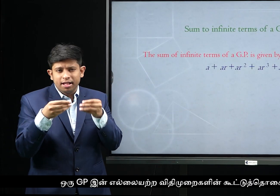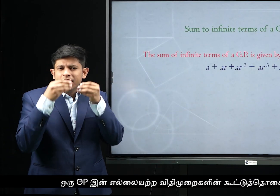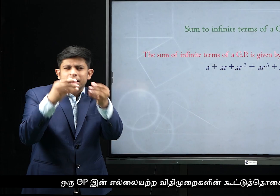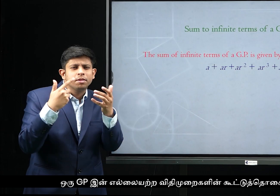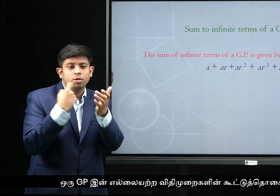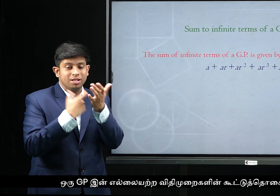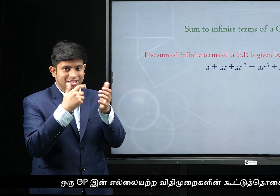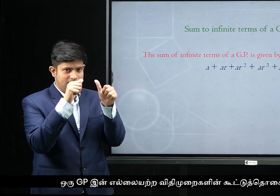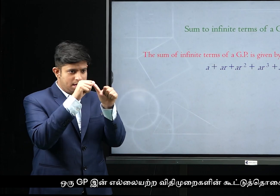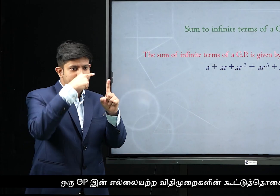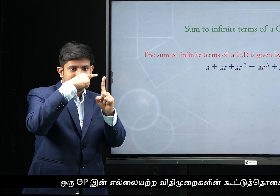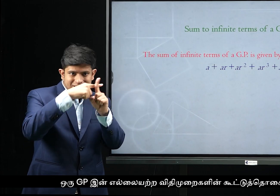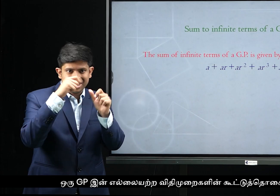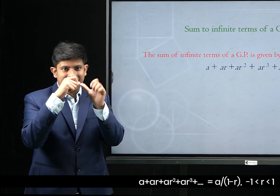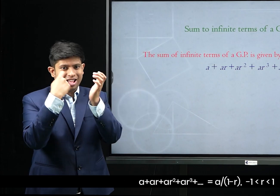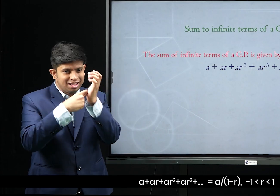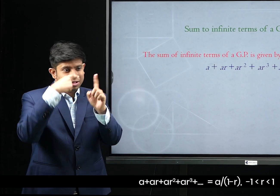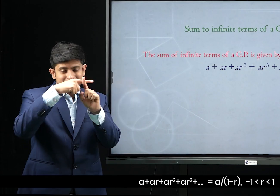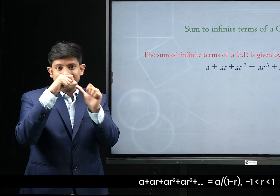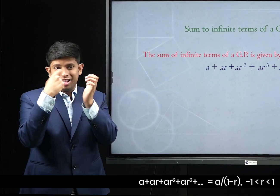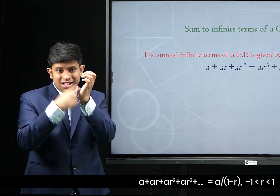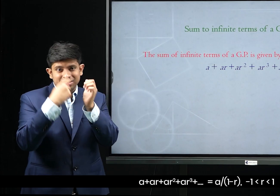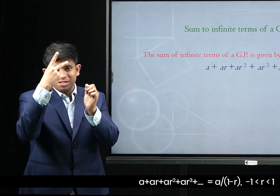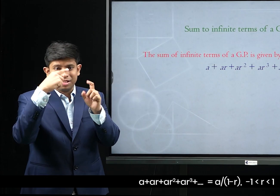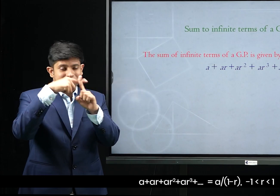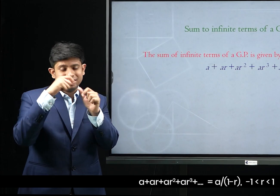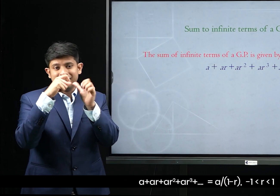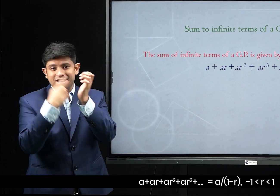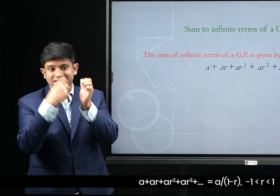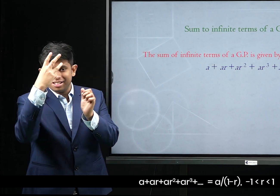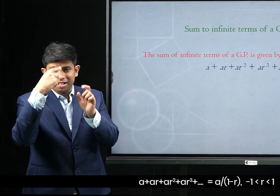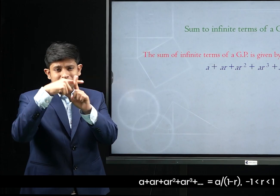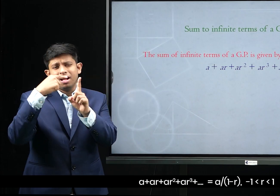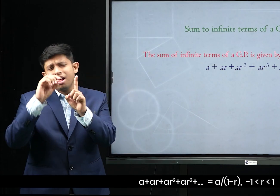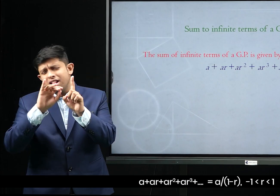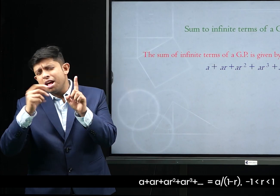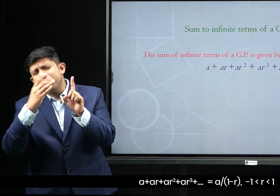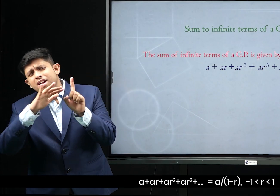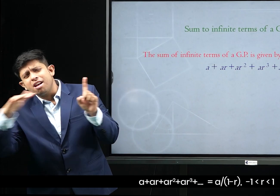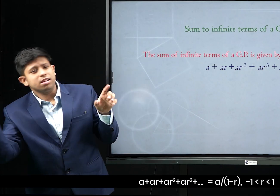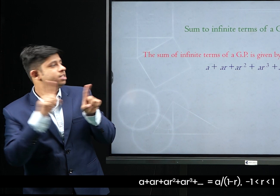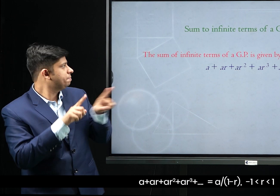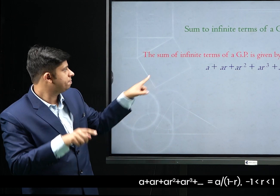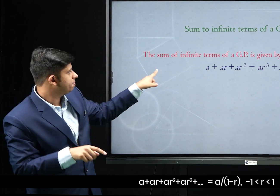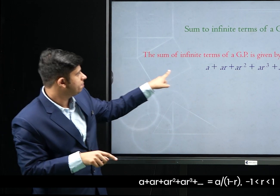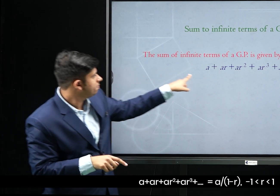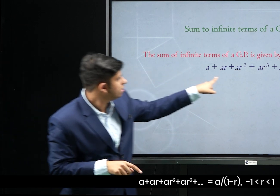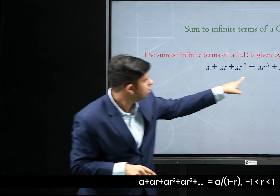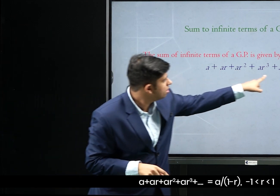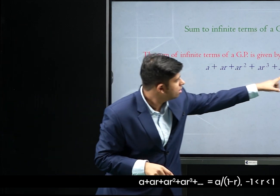கூட்டுத்தொகை வழங்கப்படுகிறது. ஏ கூட்டல் ஏஆர் கூட்டல் ஏஆர் மேலிலக்கு 2 கூட்டல்